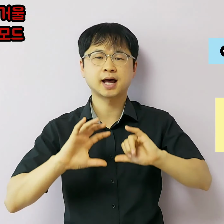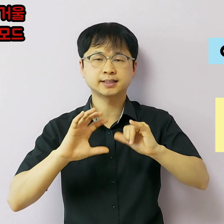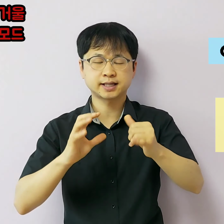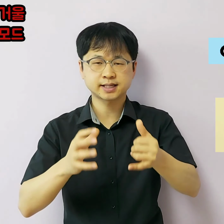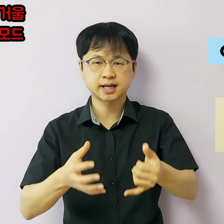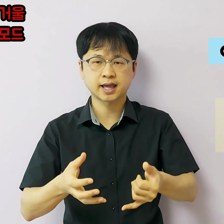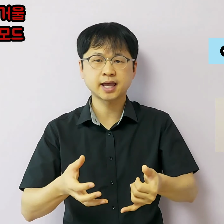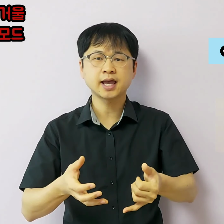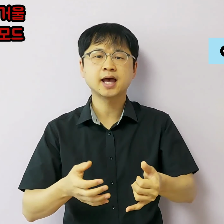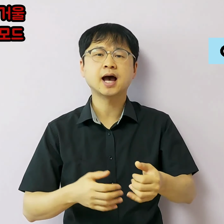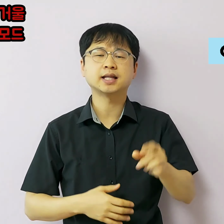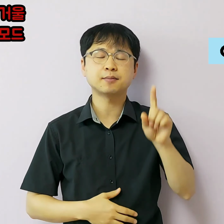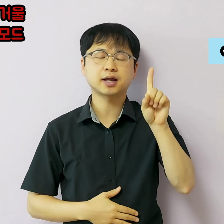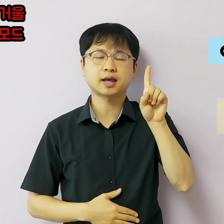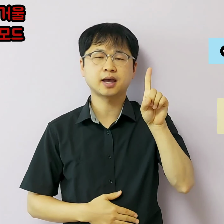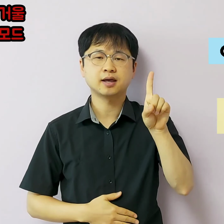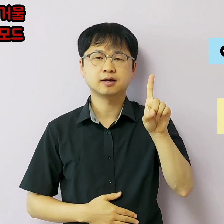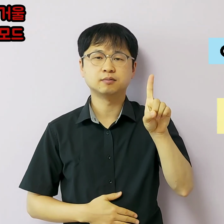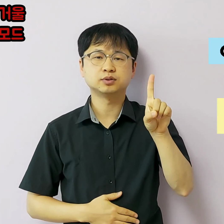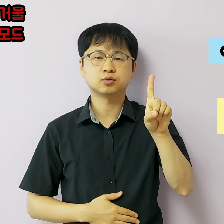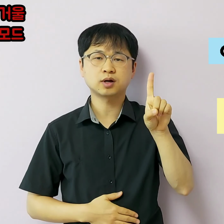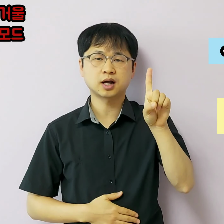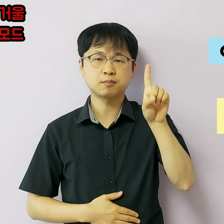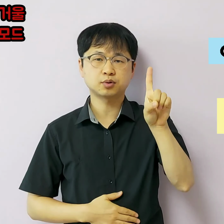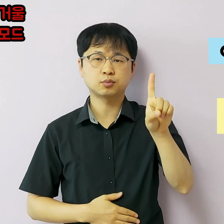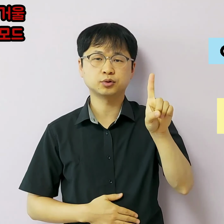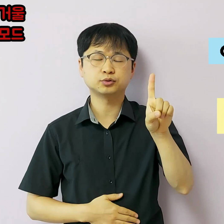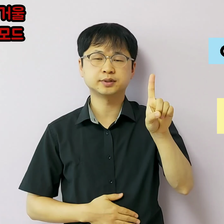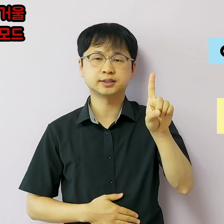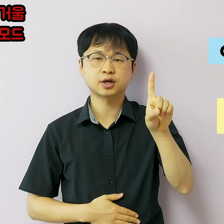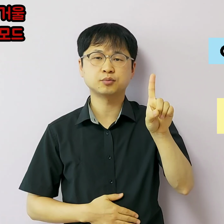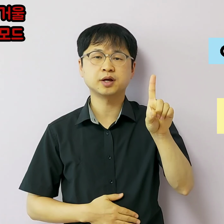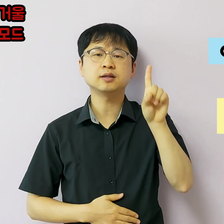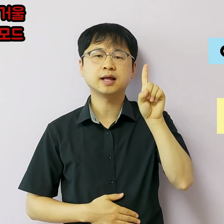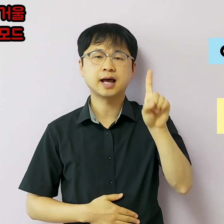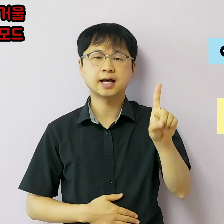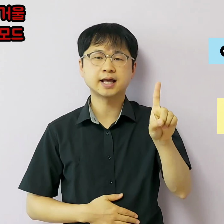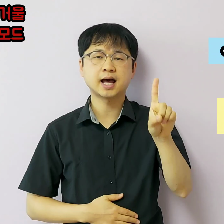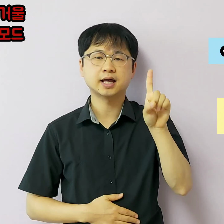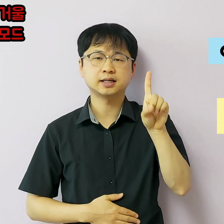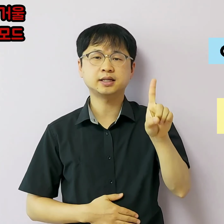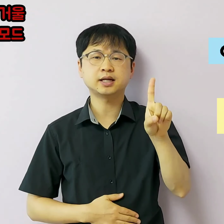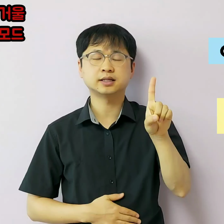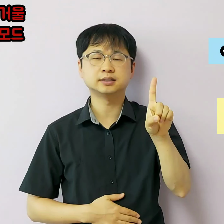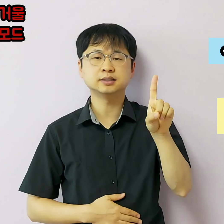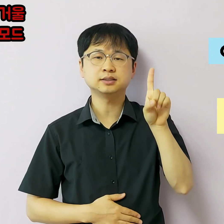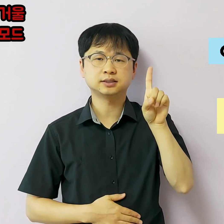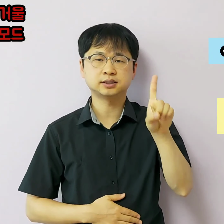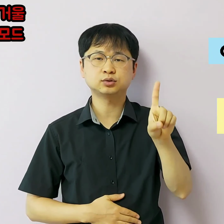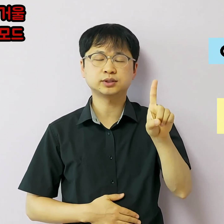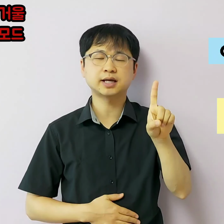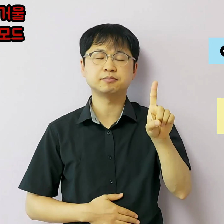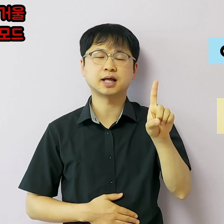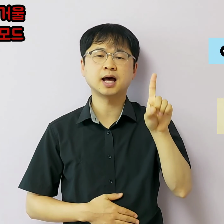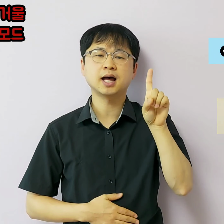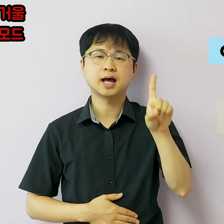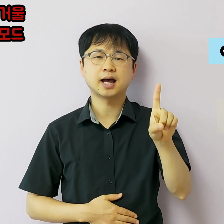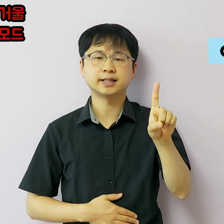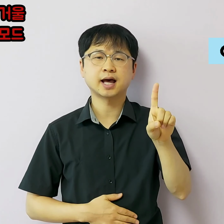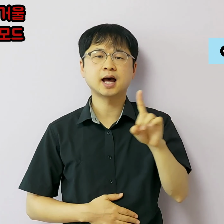수어입니다. 세상에 하나밖에 검지손가락 앞으로 보여주면서 세우면 하나, 1이라는 지숫자입니다.